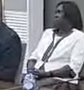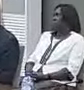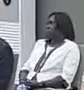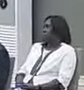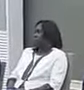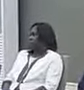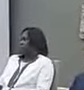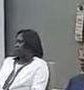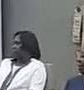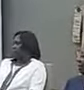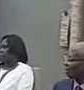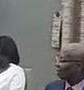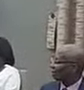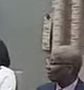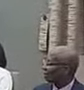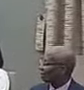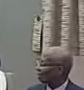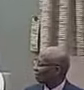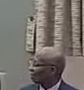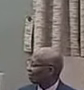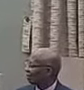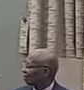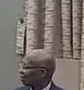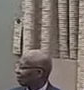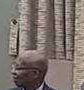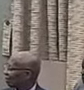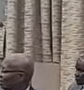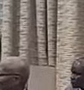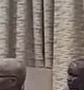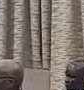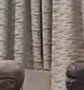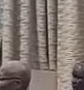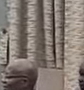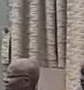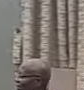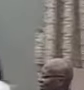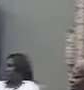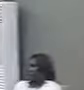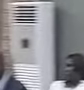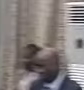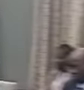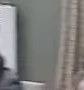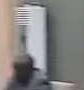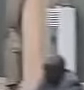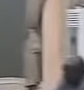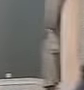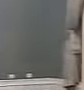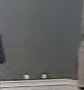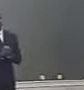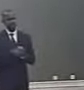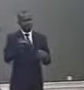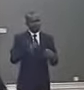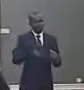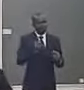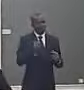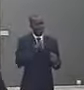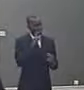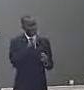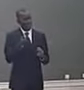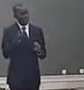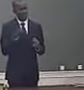nous sommes arrivés. Et nous sommes arrivés. Si vous voulez encore, merci pour ça. Et j'ai toujours aussi demandé à